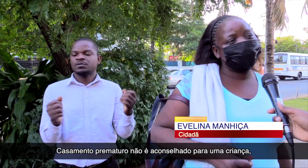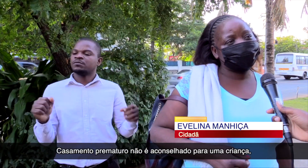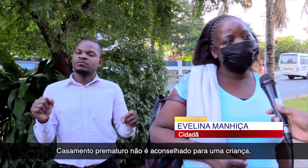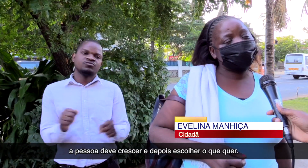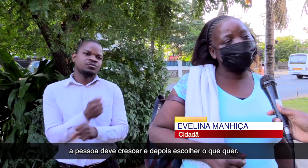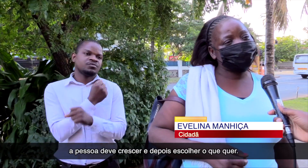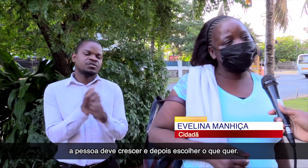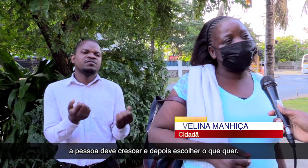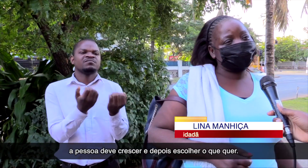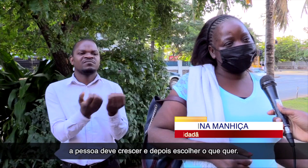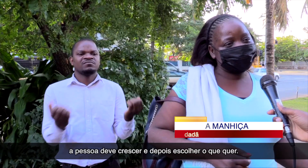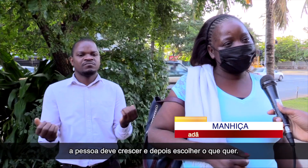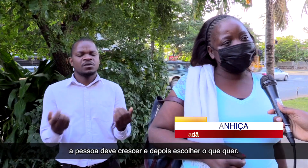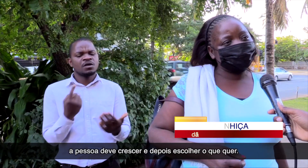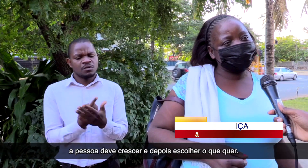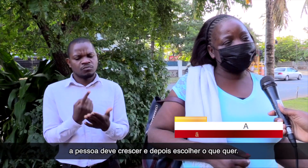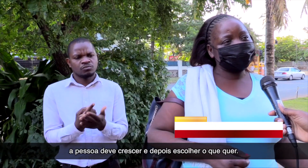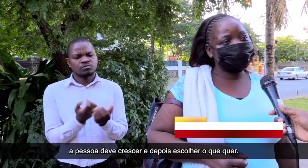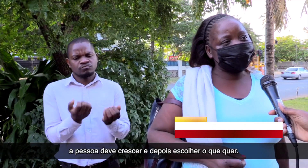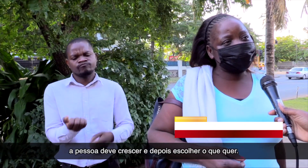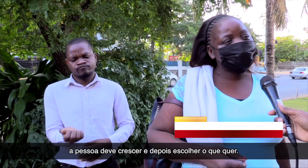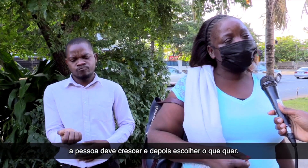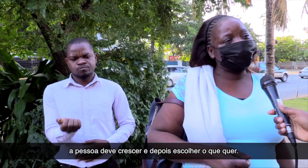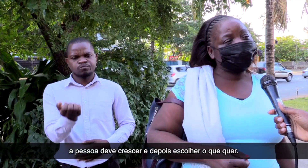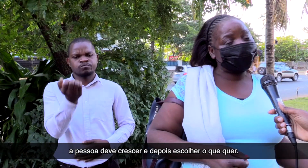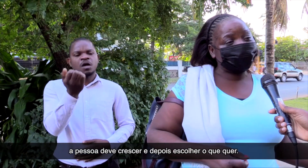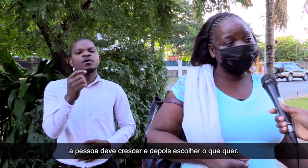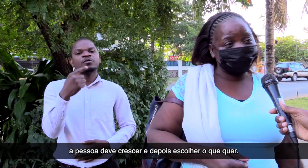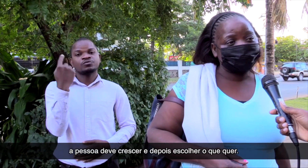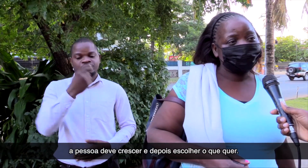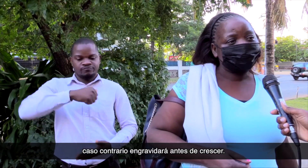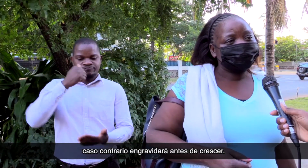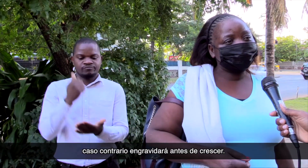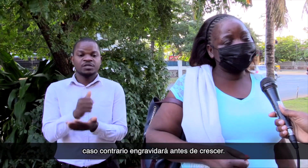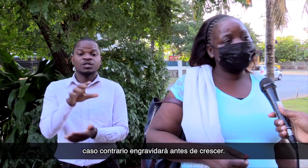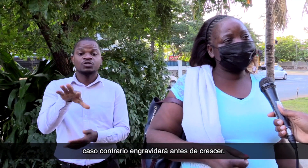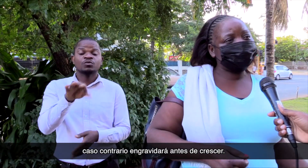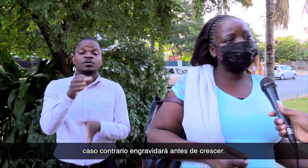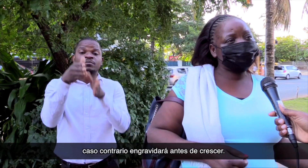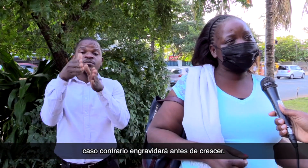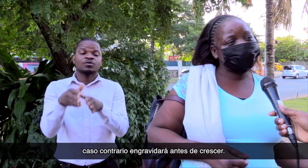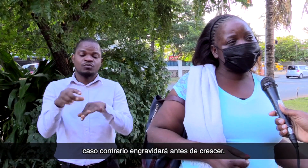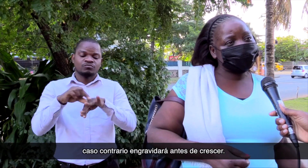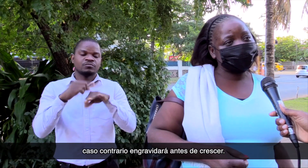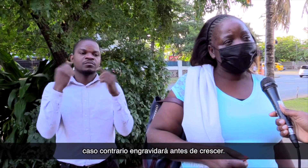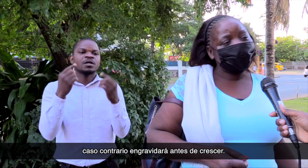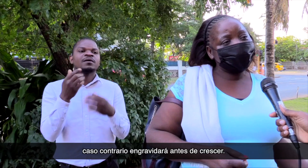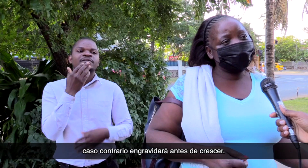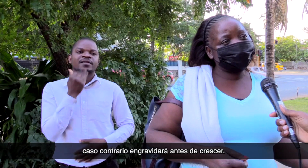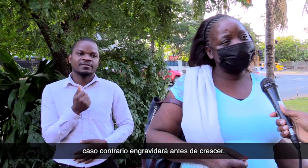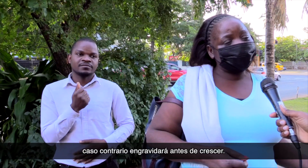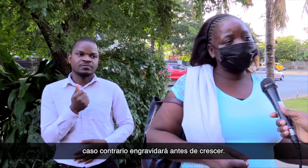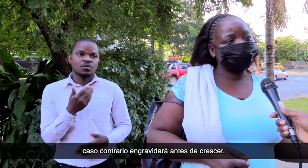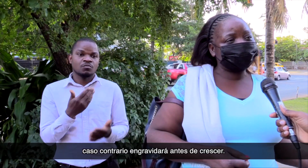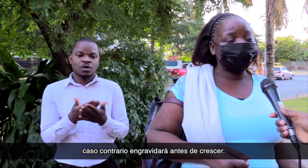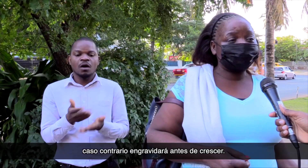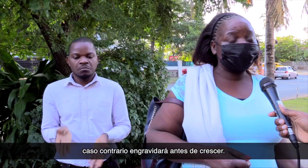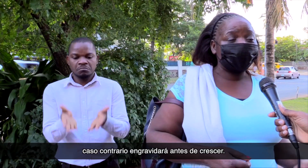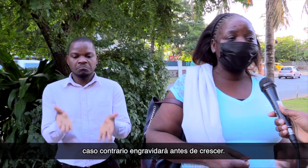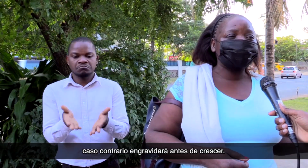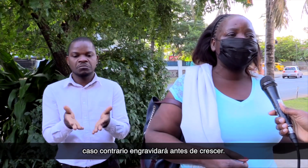pessoa criança. Tem uma pessoa a crescer, depois de crescer, escolher o que ela quer. Porque quando não for assim, ela vai